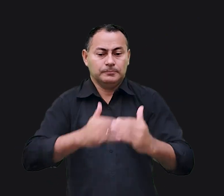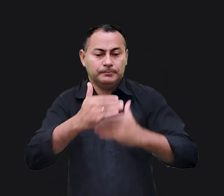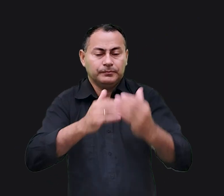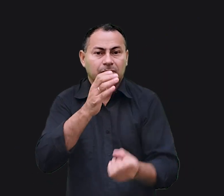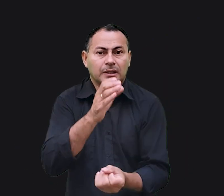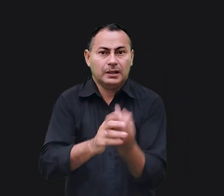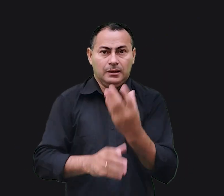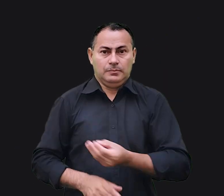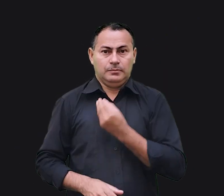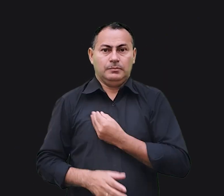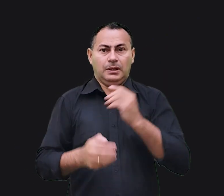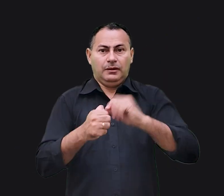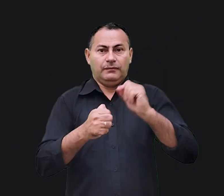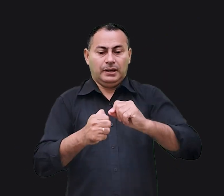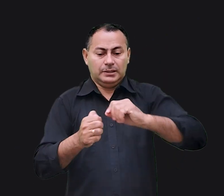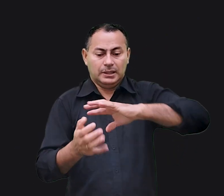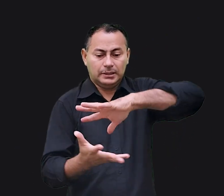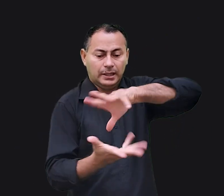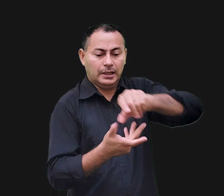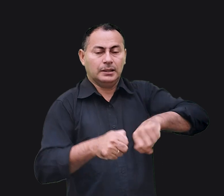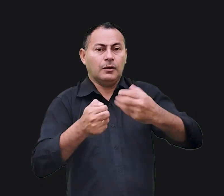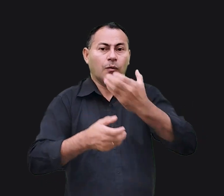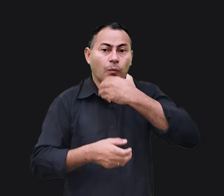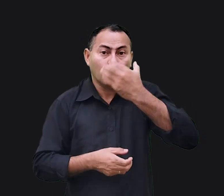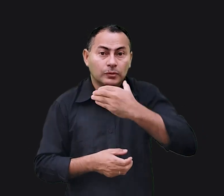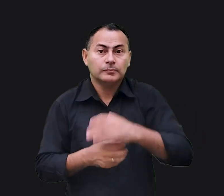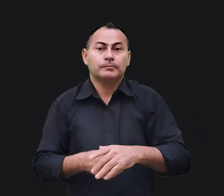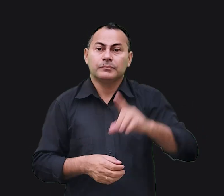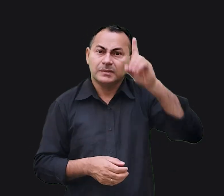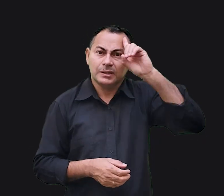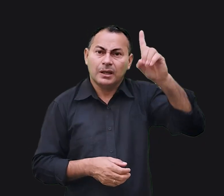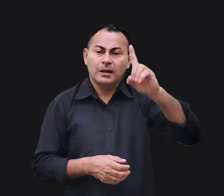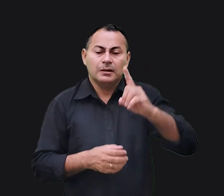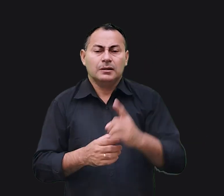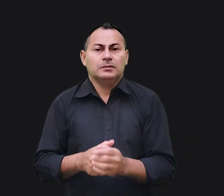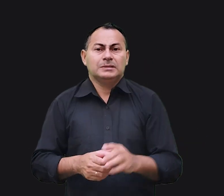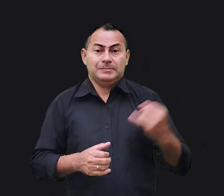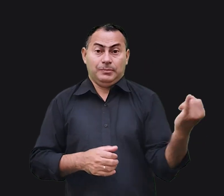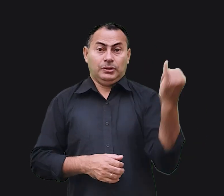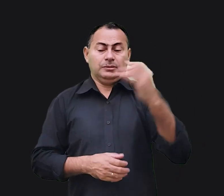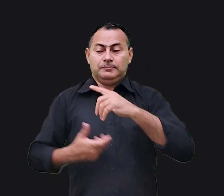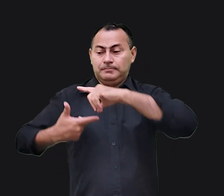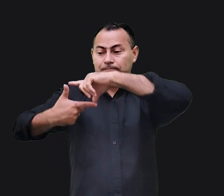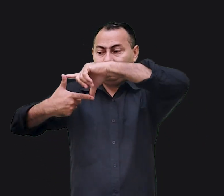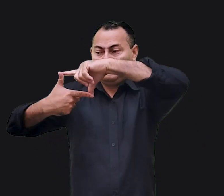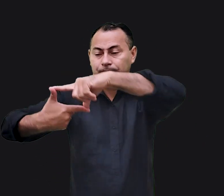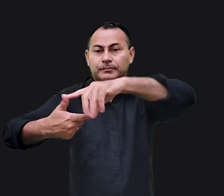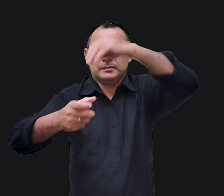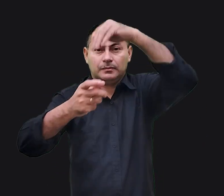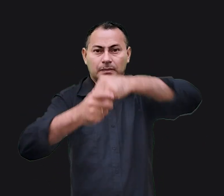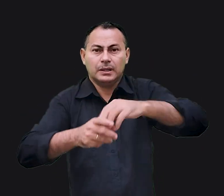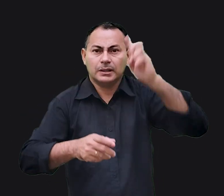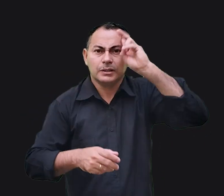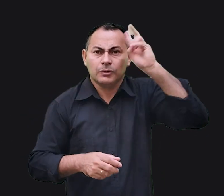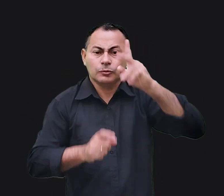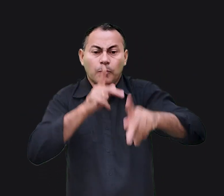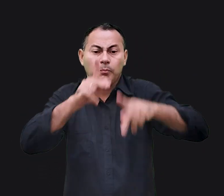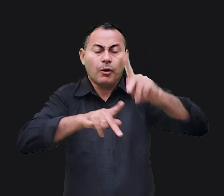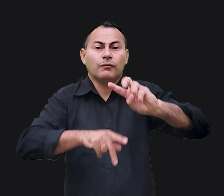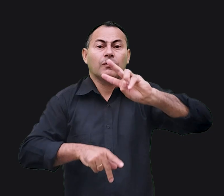gere vida e faça a terra dar seus frutos. Esse dia era importante e muito tradicional dentro da história dos hebreus. O